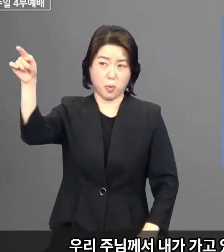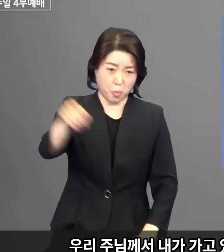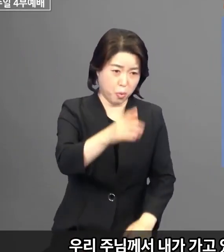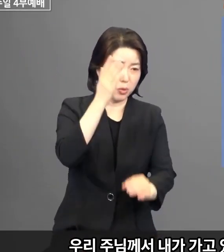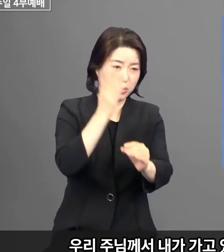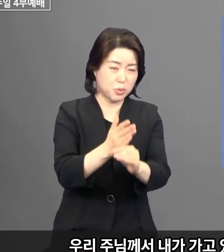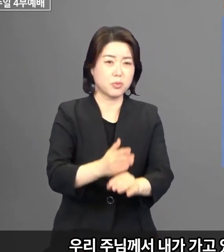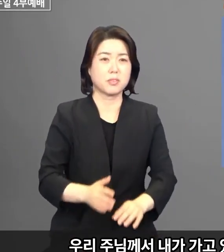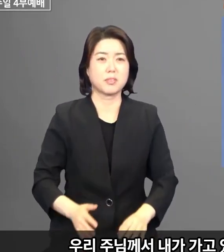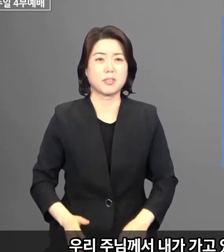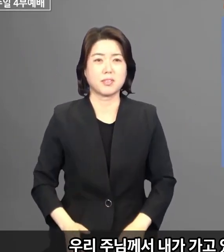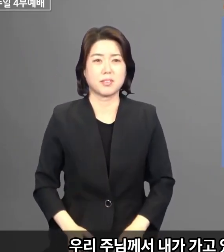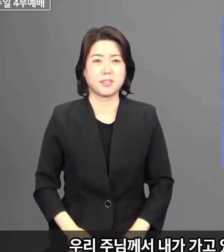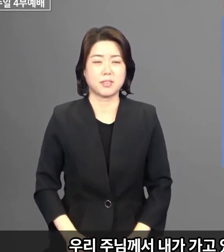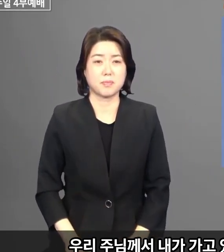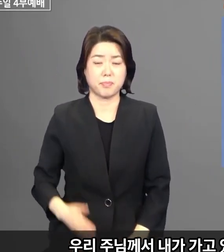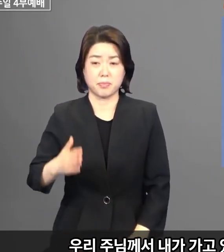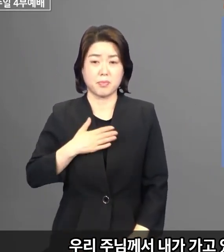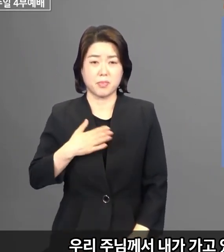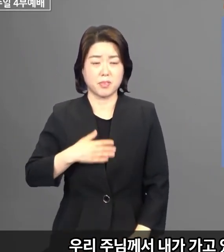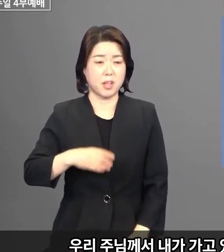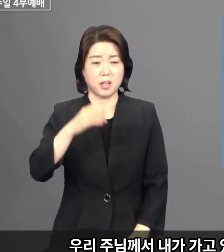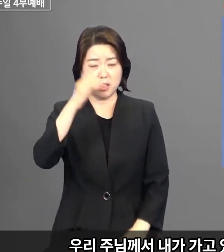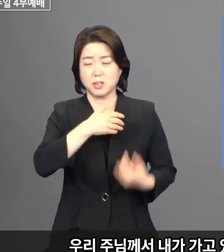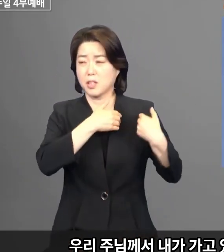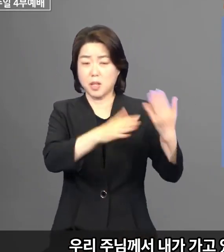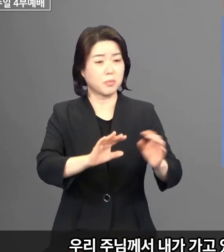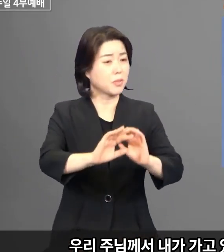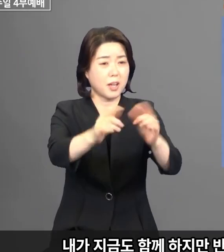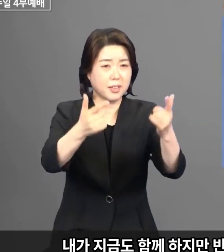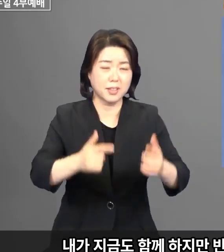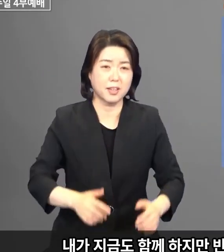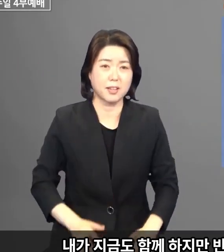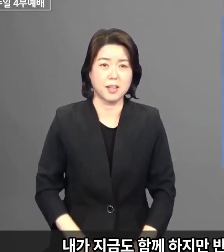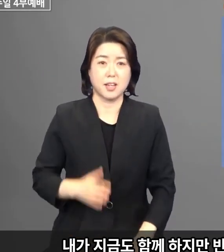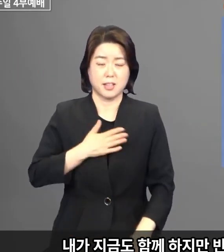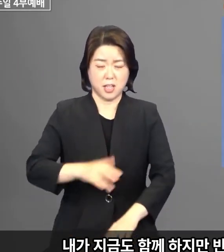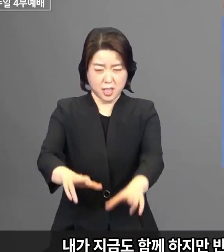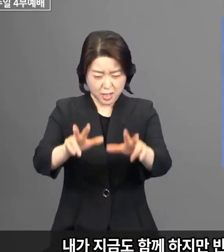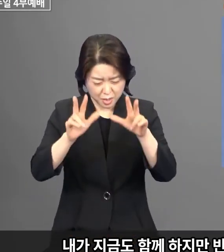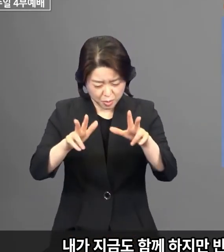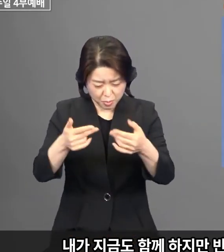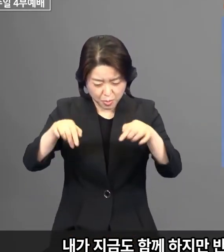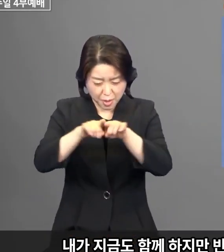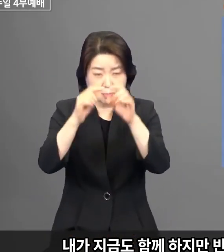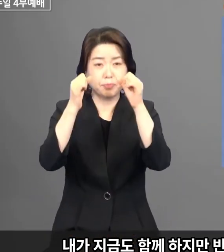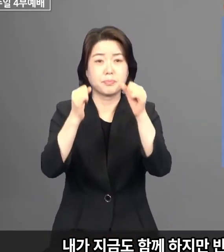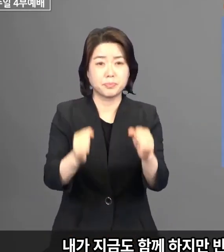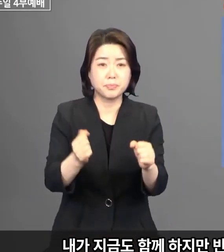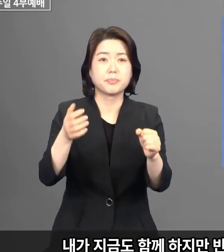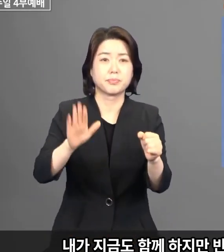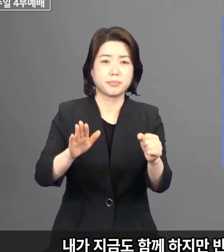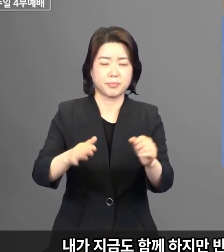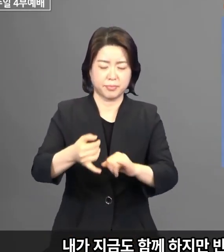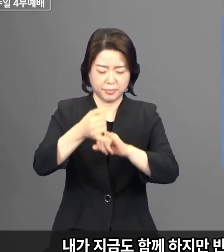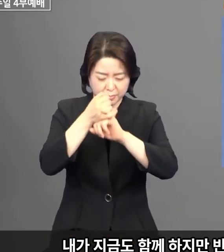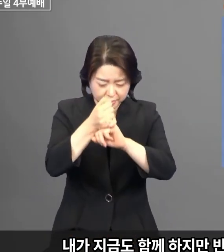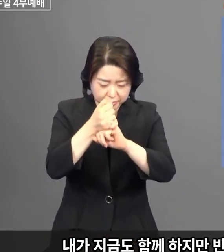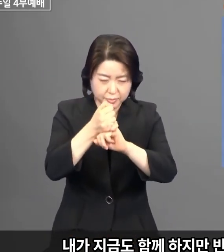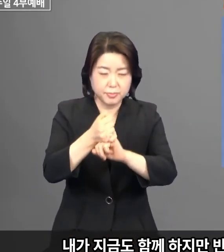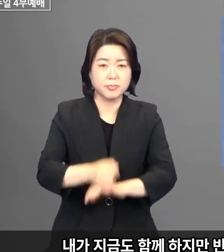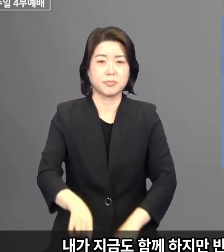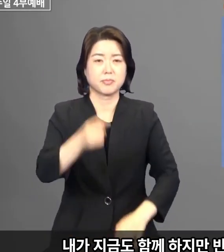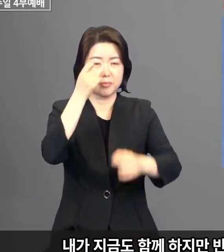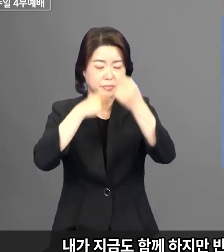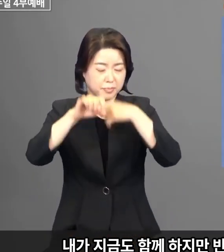있다, 내가 그냥 두지 않는다, 내가 지금도 함께하지만 반드시 그